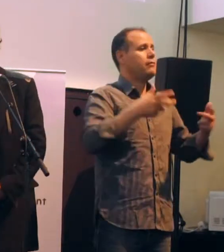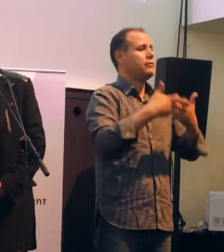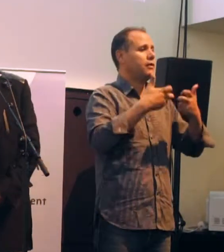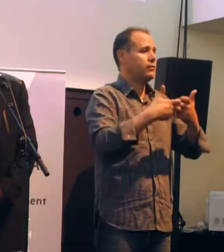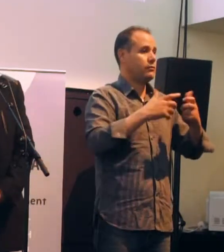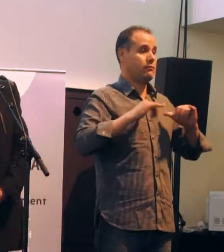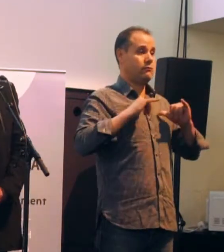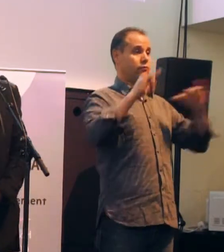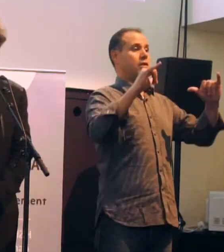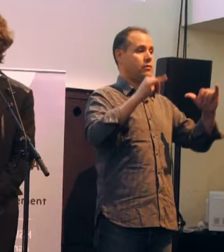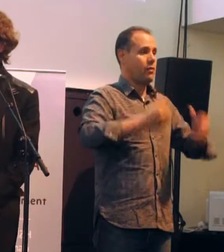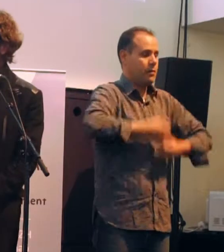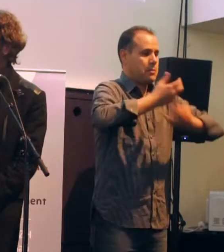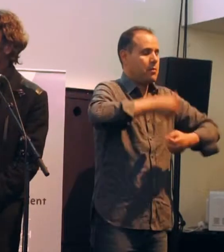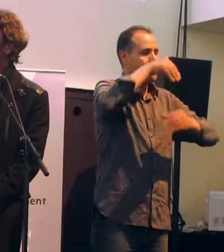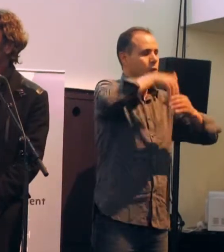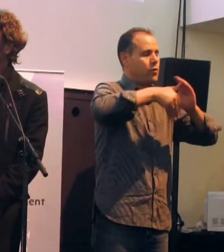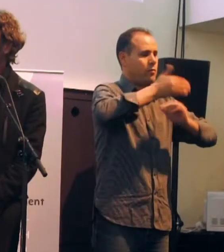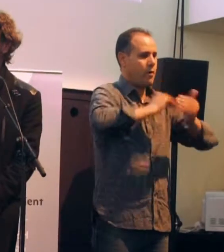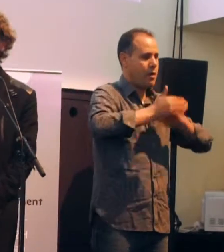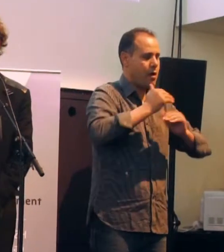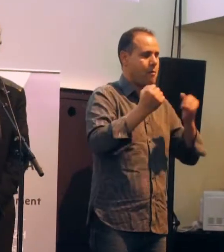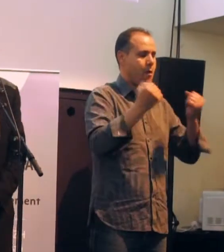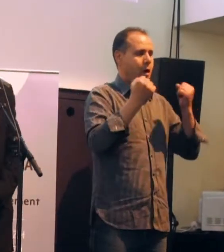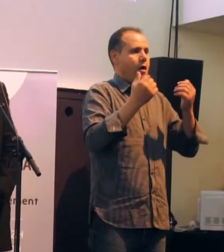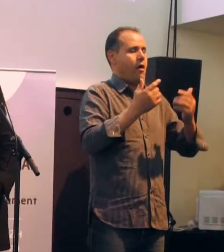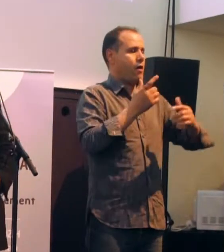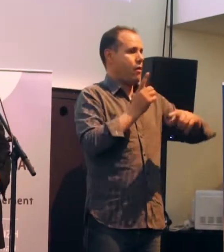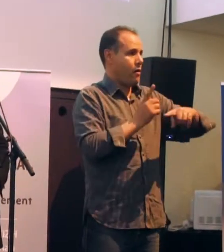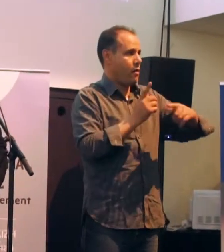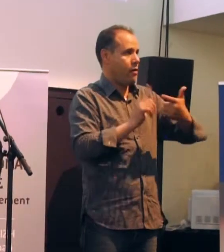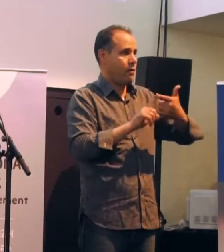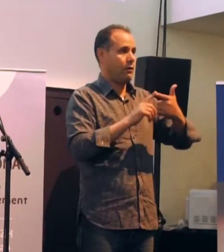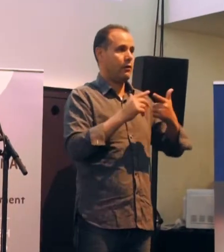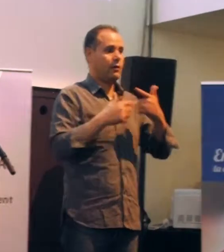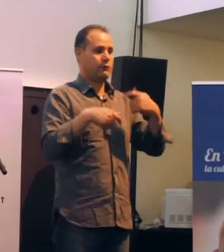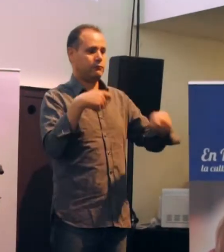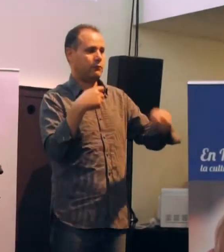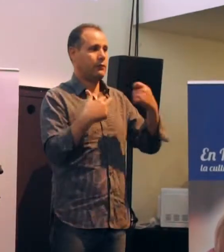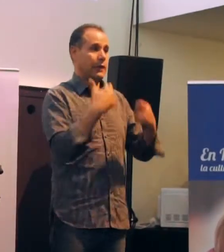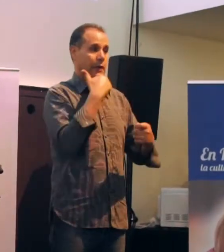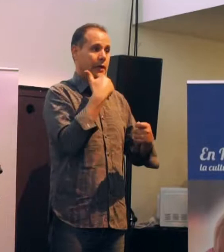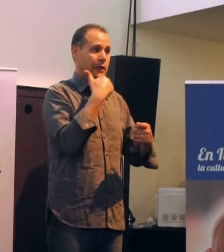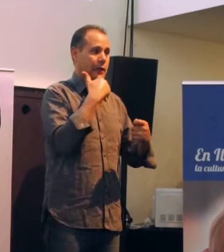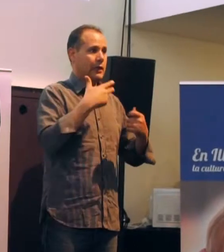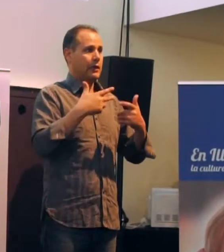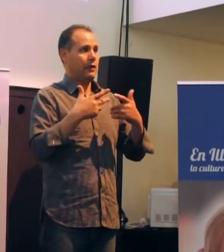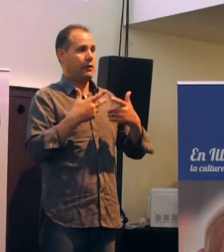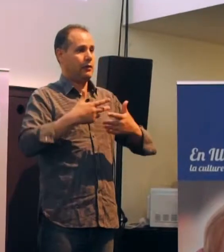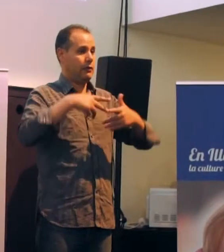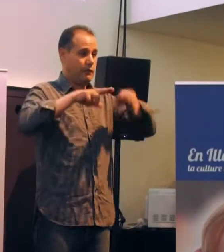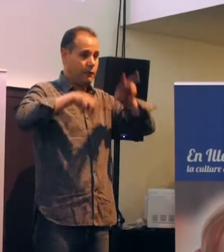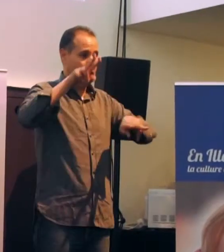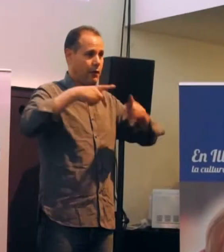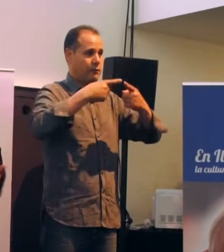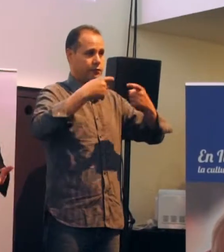la puissance narrative qu'on peut avoir dans le cinéma d'animation, par la qualité plastique et la variété plastique des propositions qui